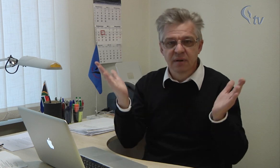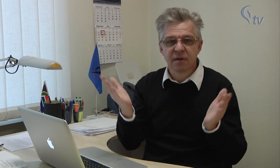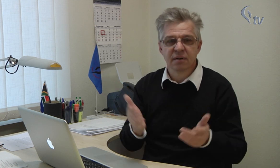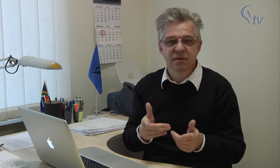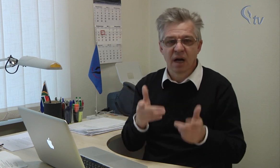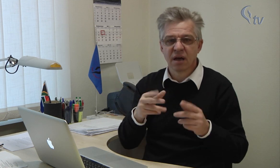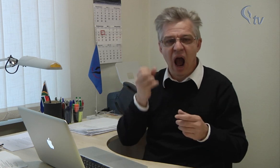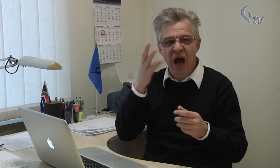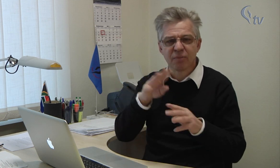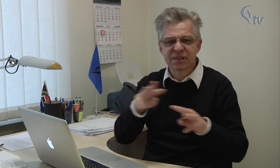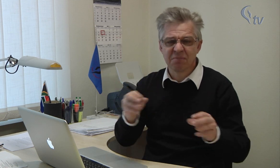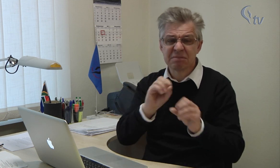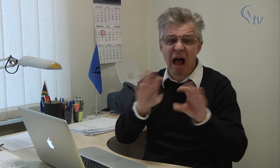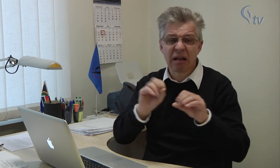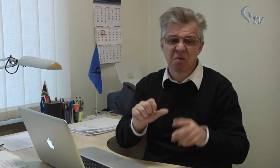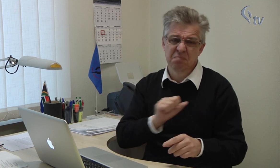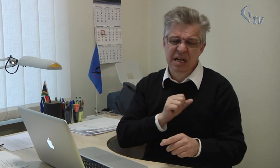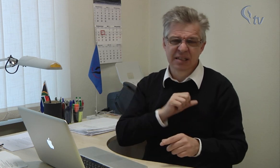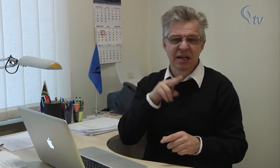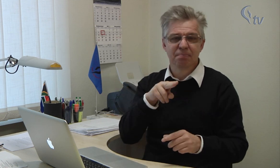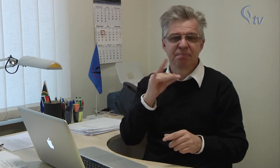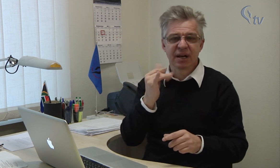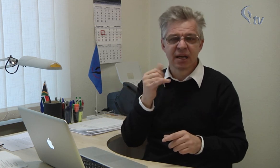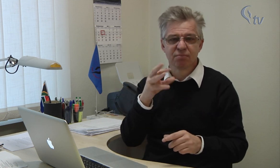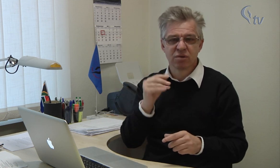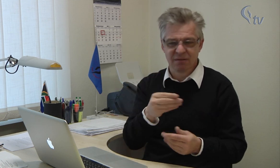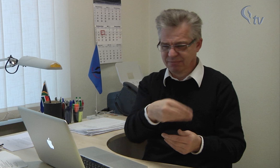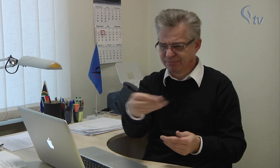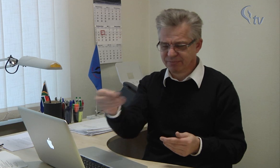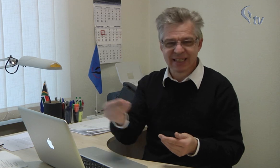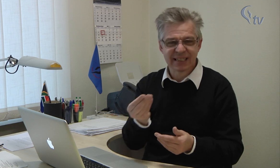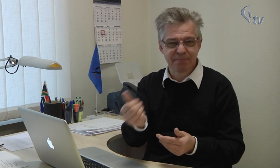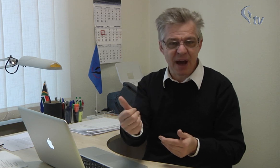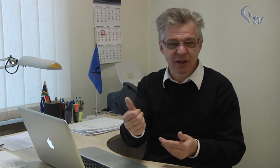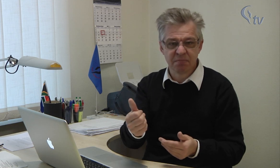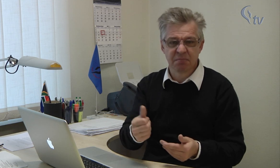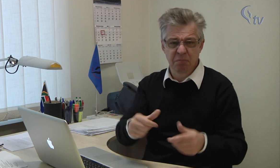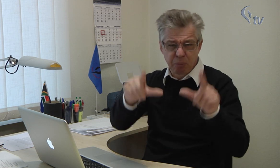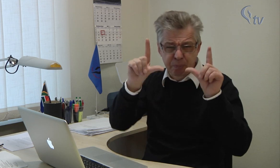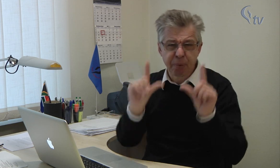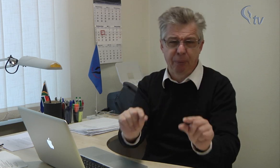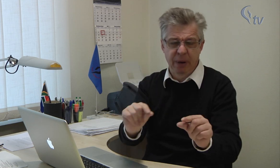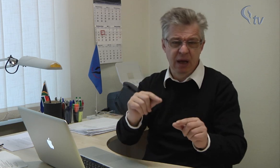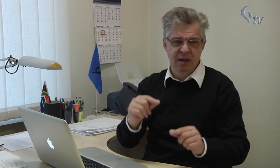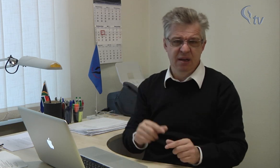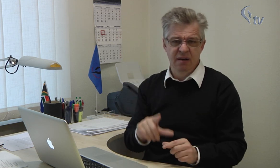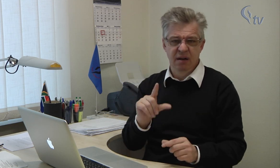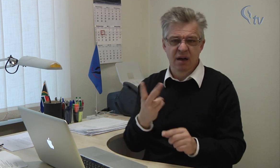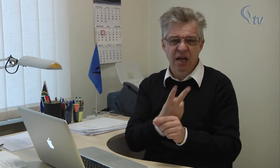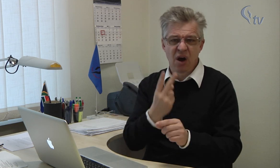Aga meile jäi mõistmatuks haridusministeeriumi seletus, miks priimuse jagatud stipendium kärbiti poole